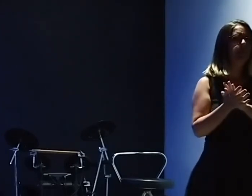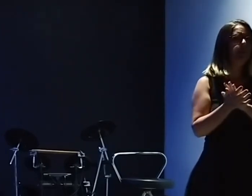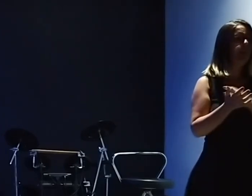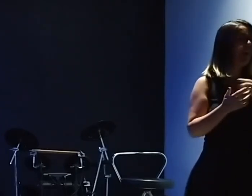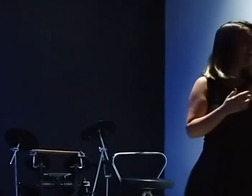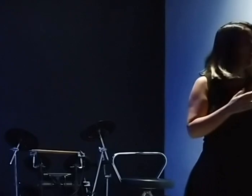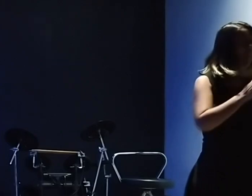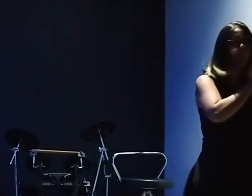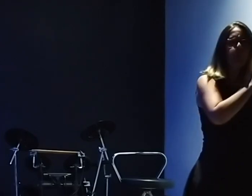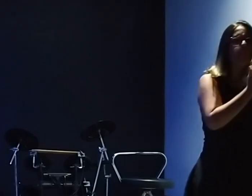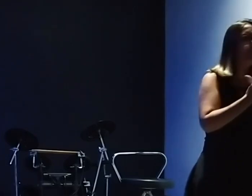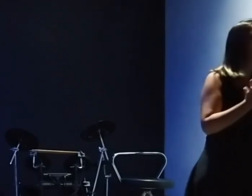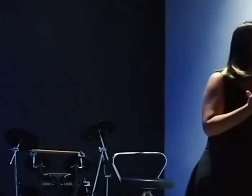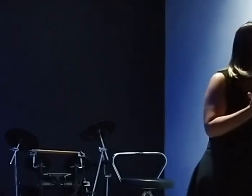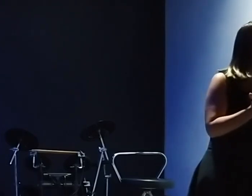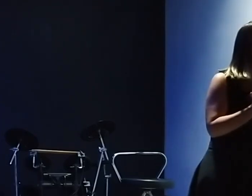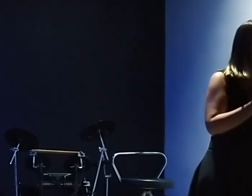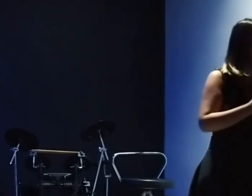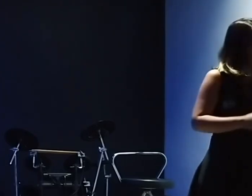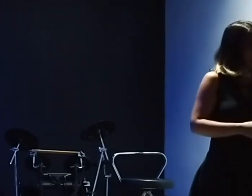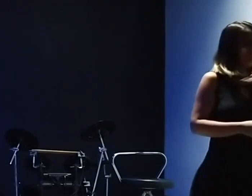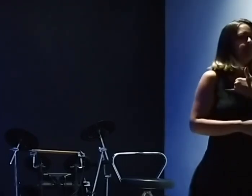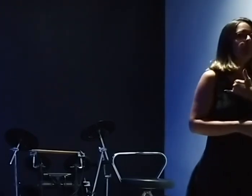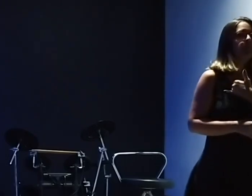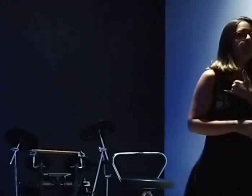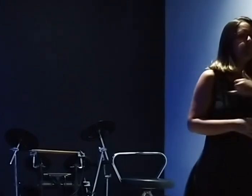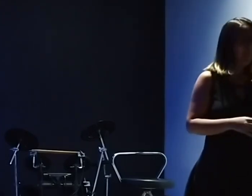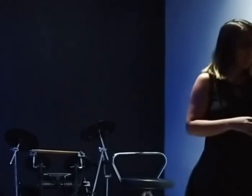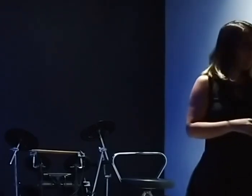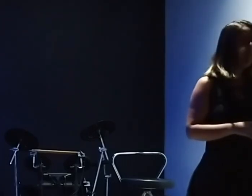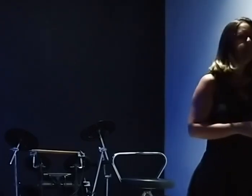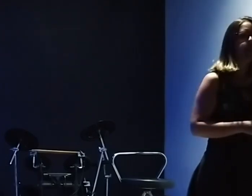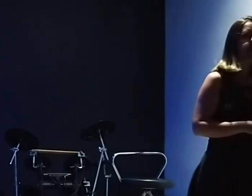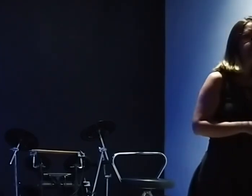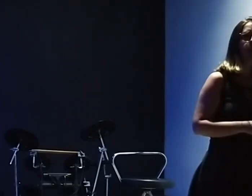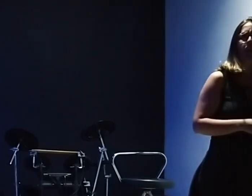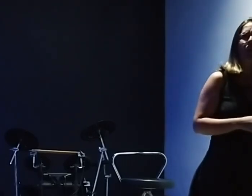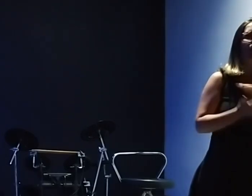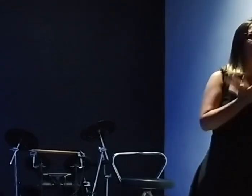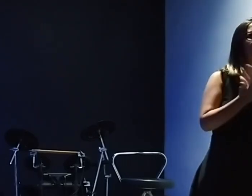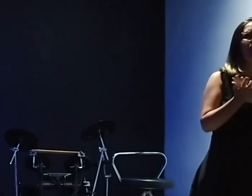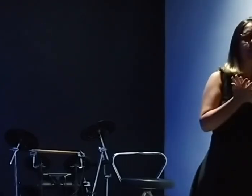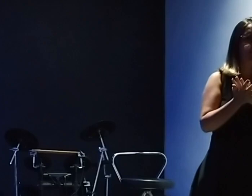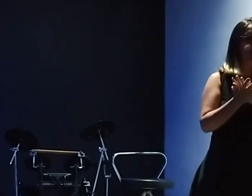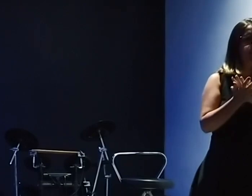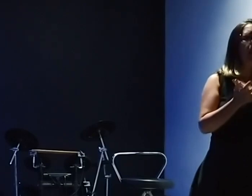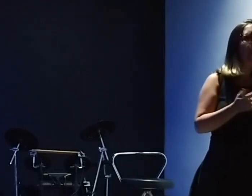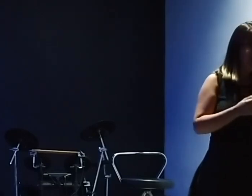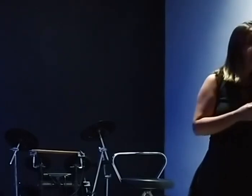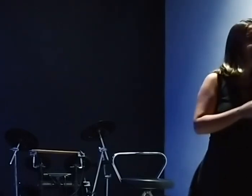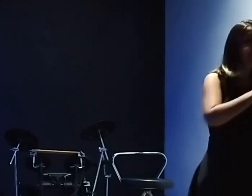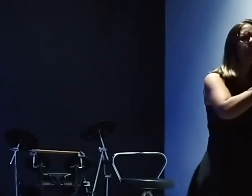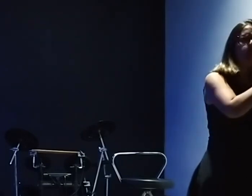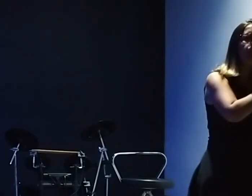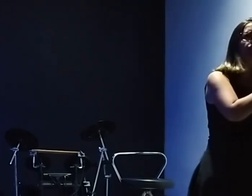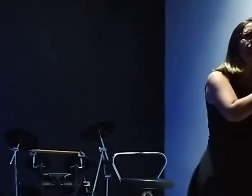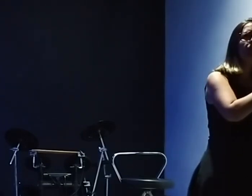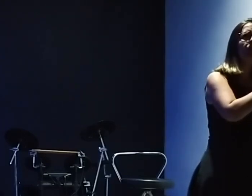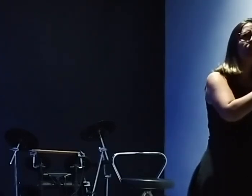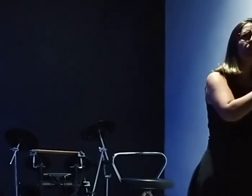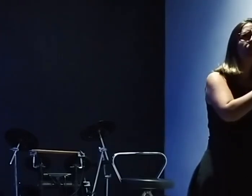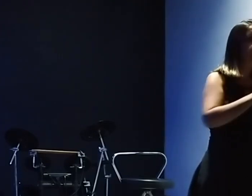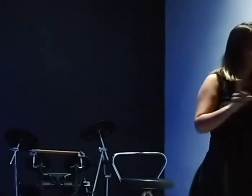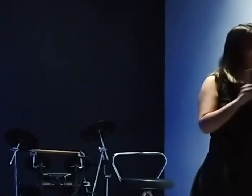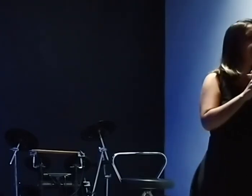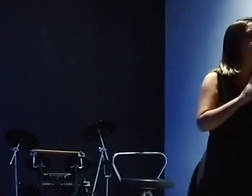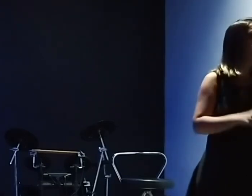Eu não ouvi nada. Eu ouvi uma voz falar. Mais para trás. Então quem foi? Eu sei que eu ouvi. Acharam como nós achamos.